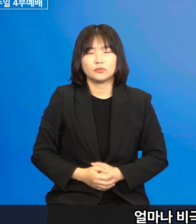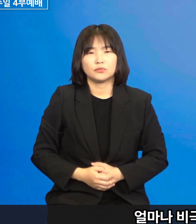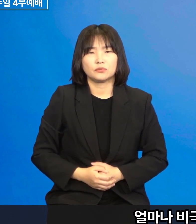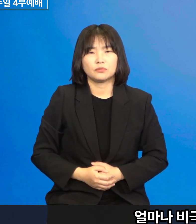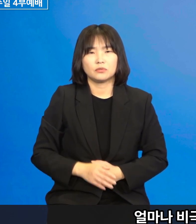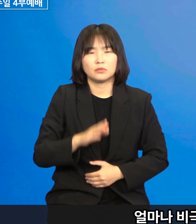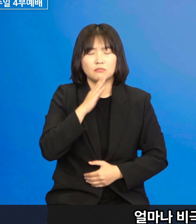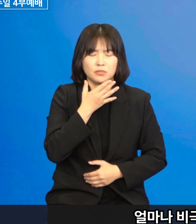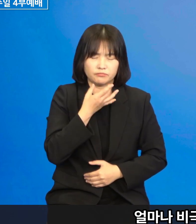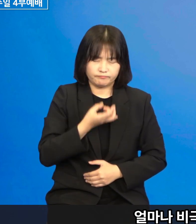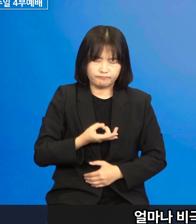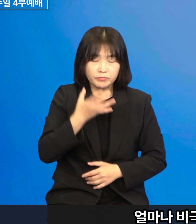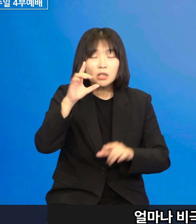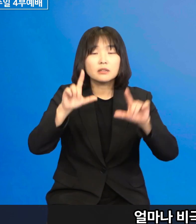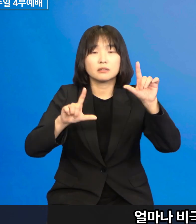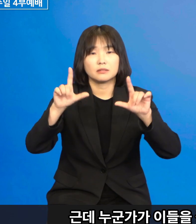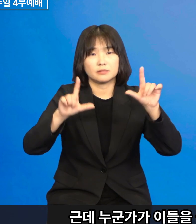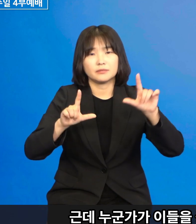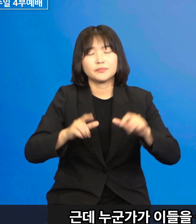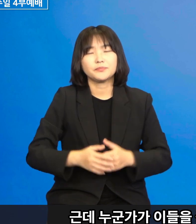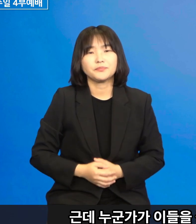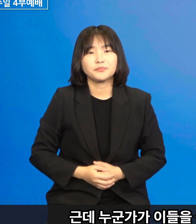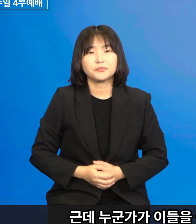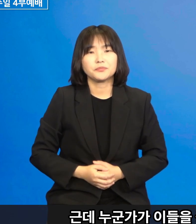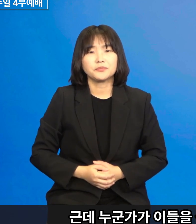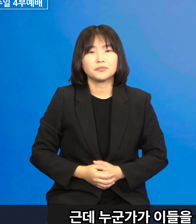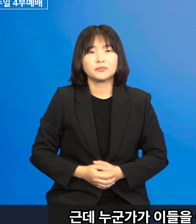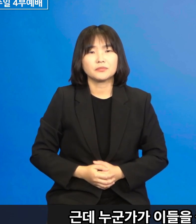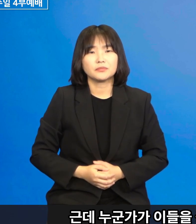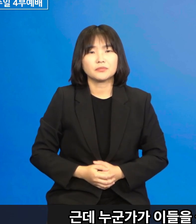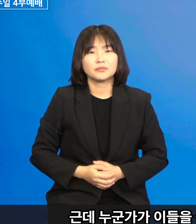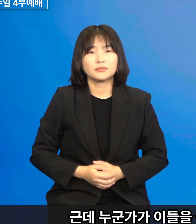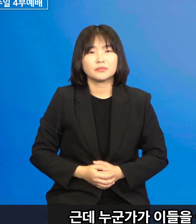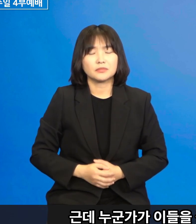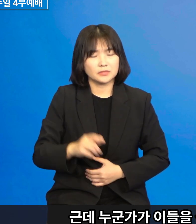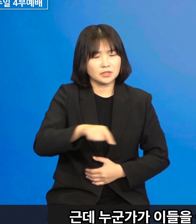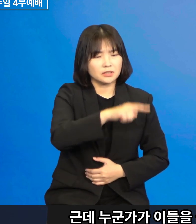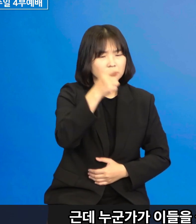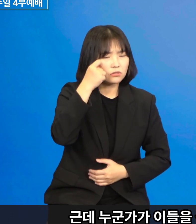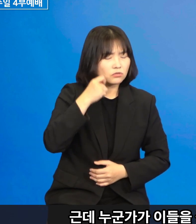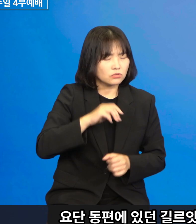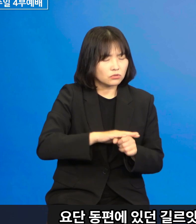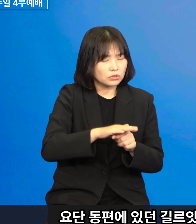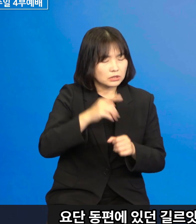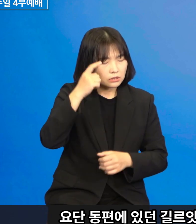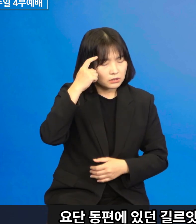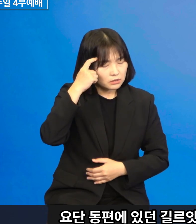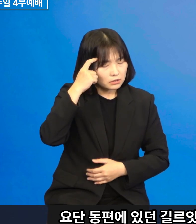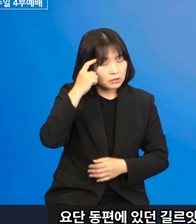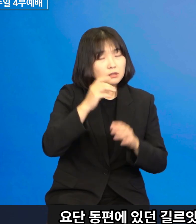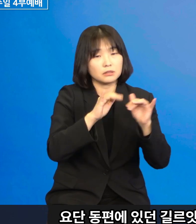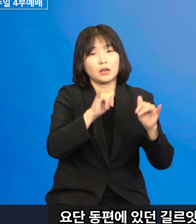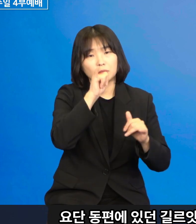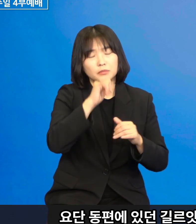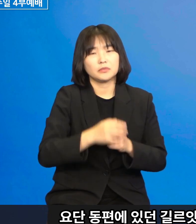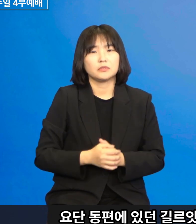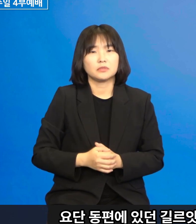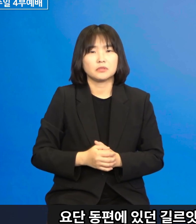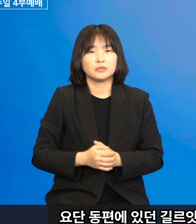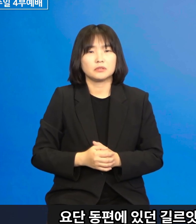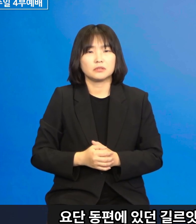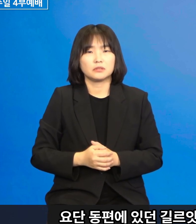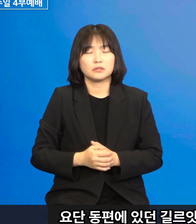얼마나 비극적인 장면입니까? 근데 누군가가 이들을 긍휼히 여긴 자들이 있었어요. 요단 동편에 있었던 길앗 사람들이